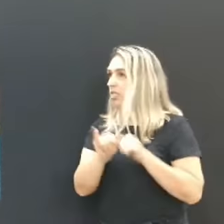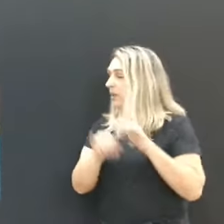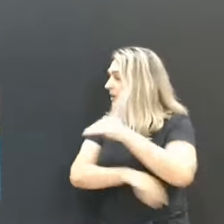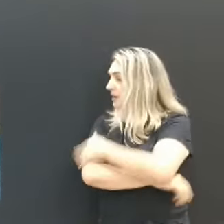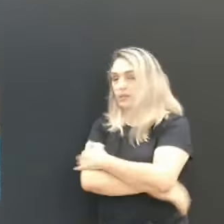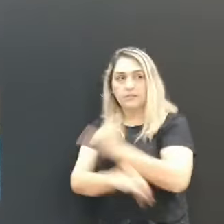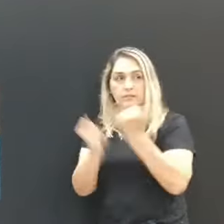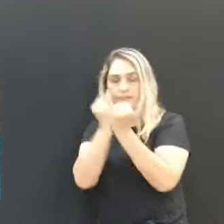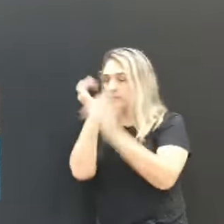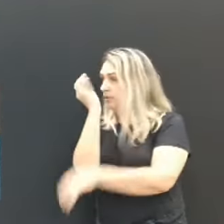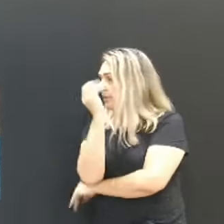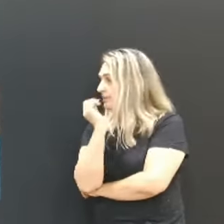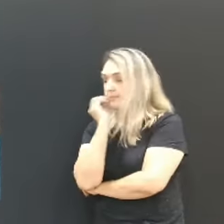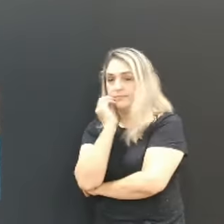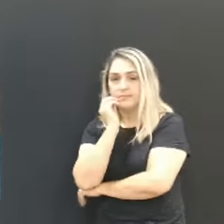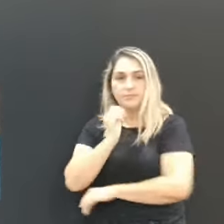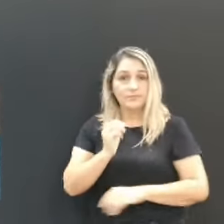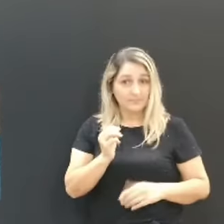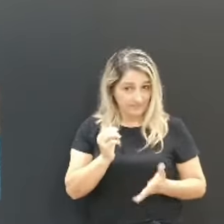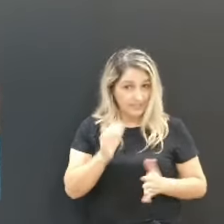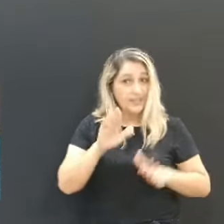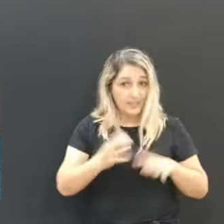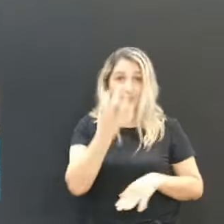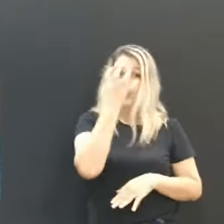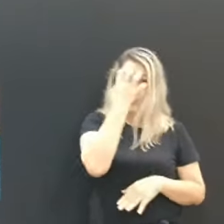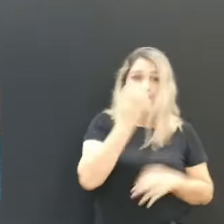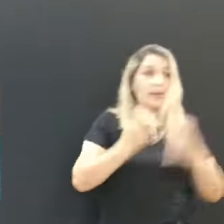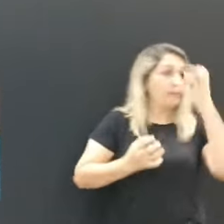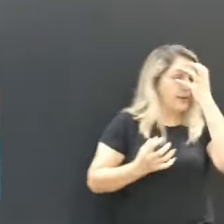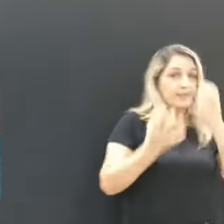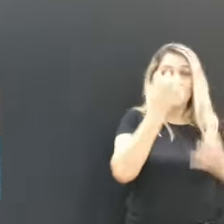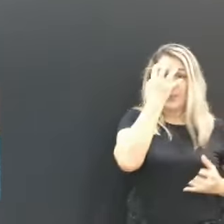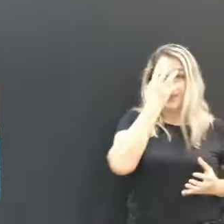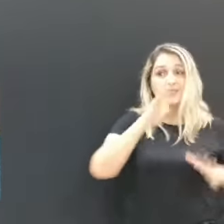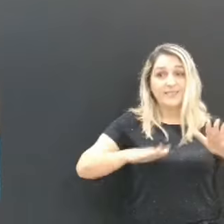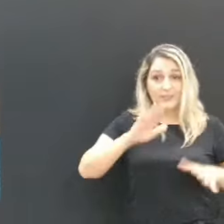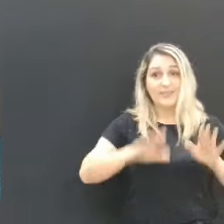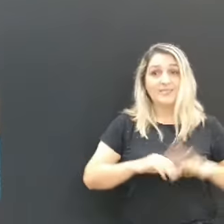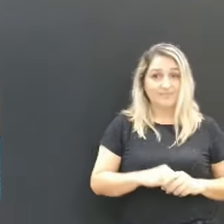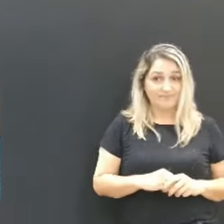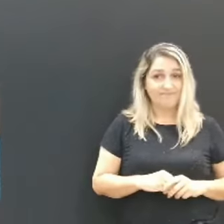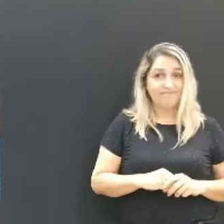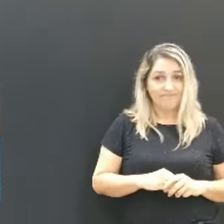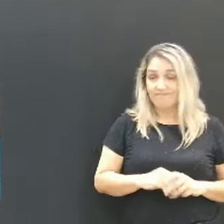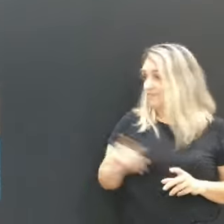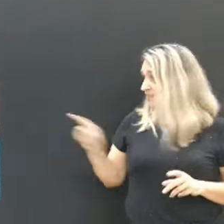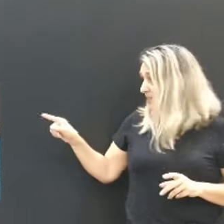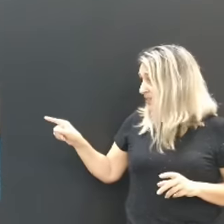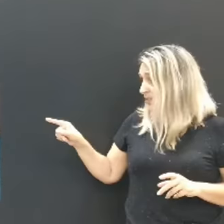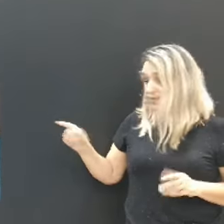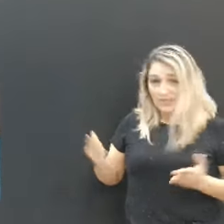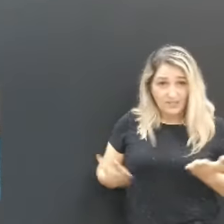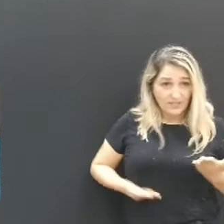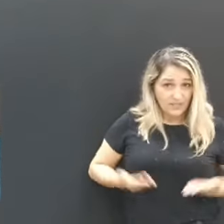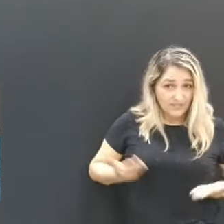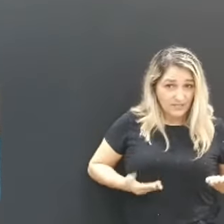finjo que estou bem, me escondo atrás daquilo que não é verdadeiro. É como se fossem máscara, como se nós tivéssemos máscaras e trocássemos à